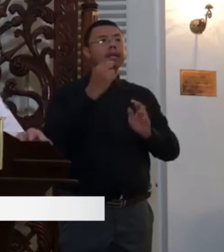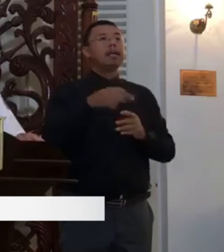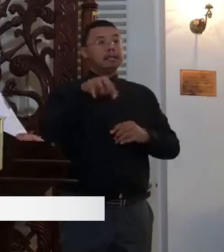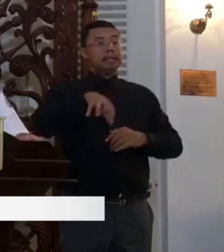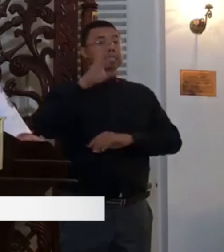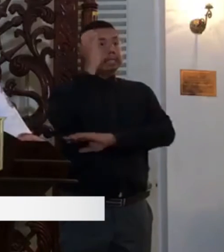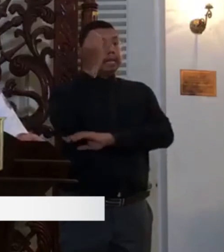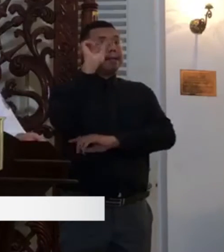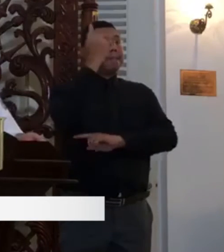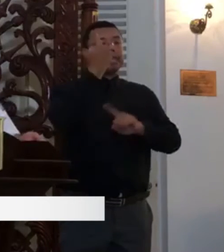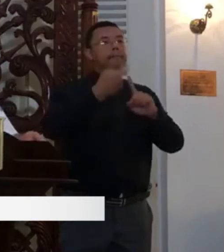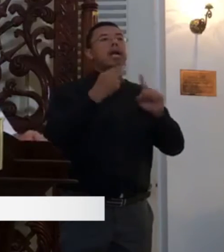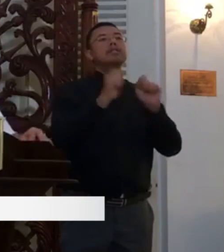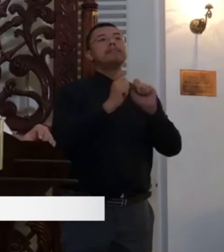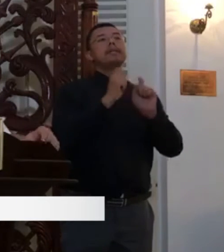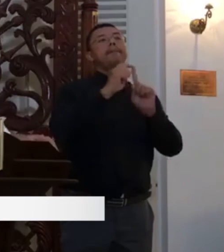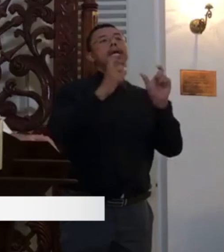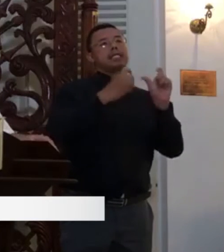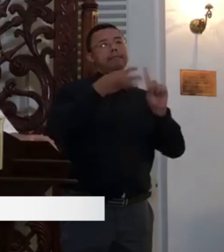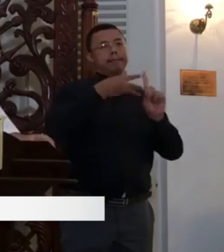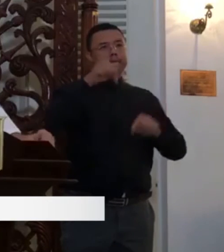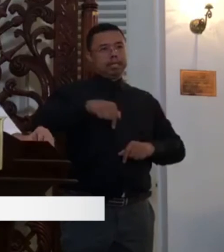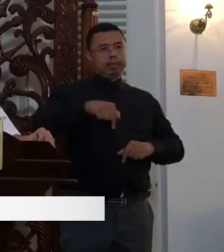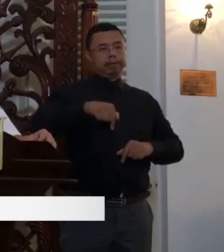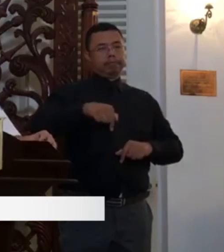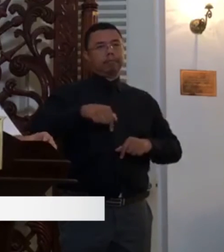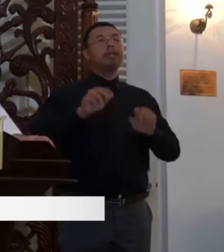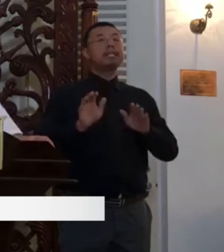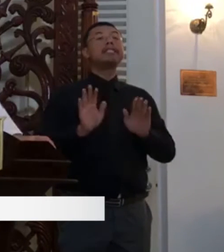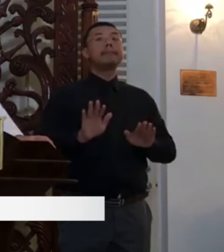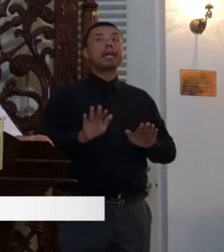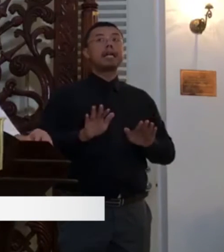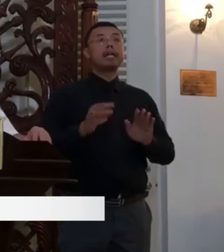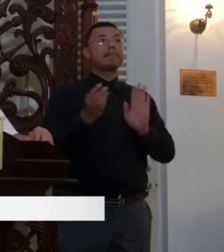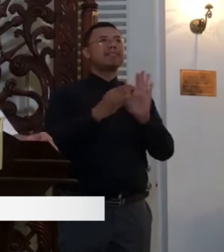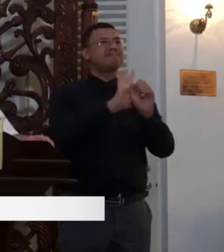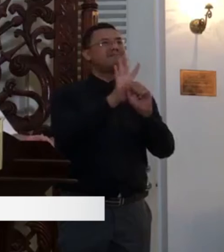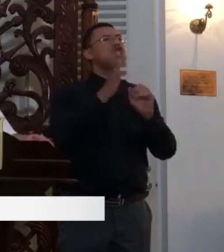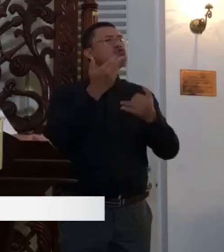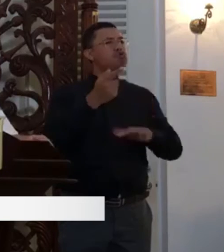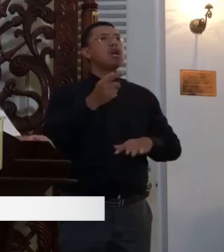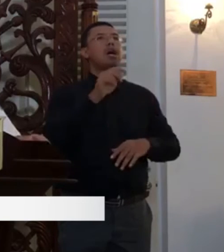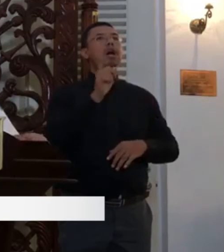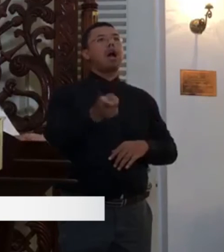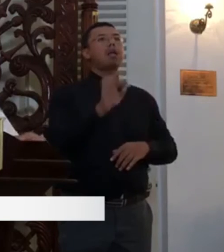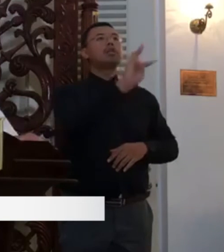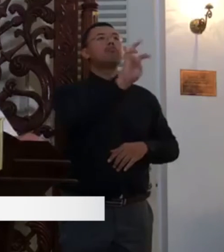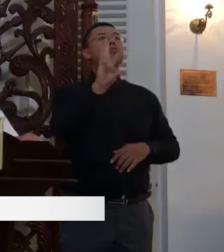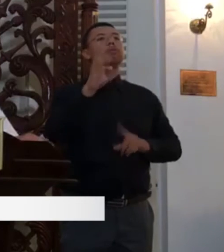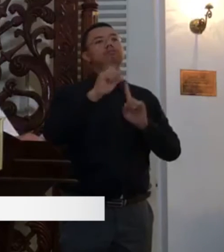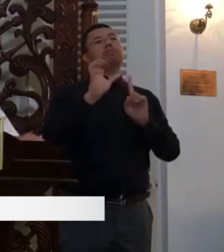Jakarta yang pertama kali melaksanakan PSBB ini. Sementara masalah COVID ini sudah dialami di 33